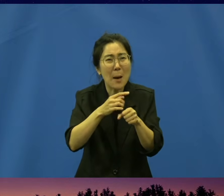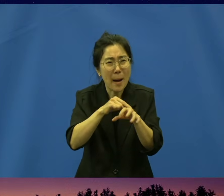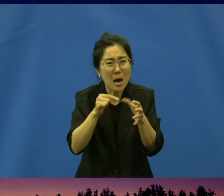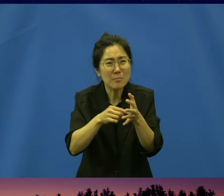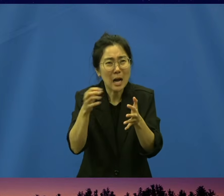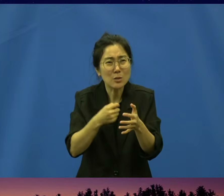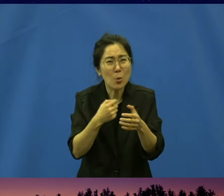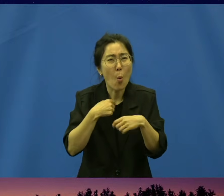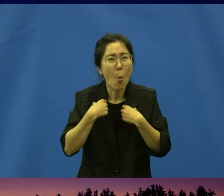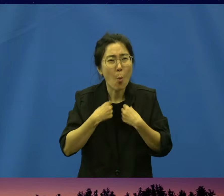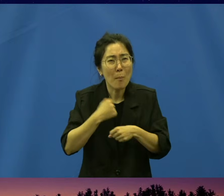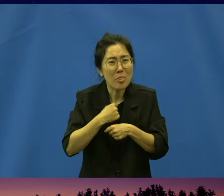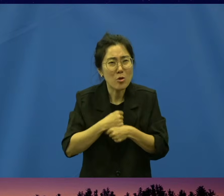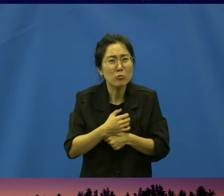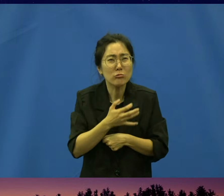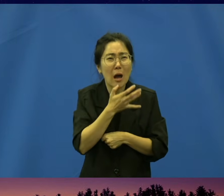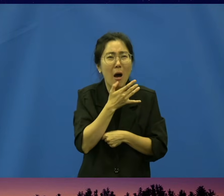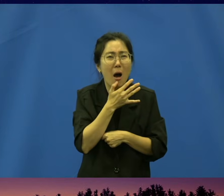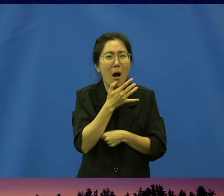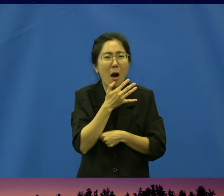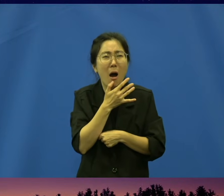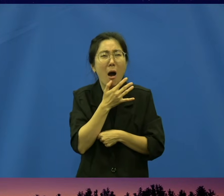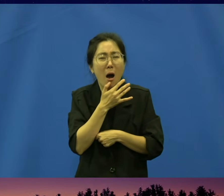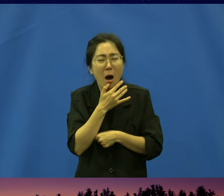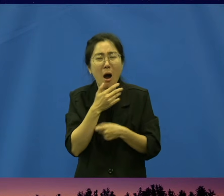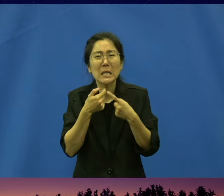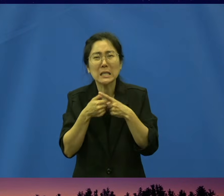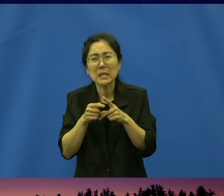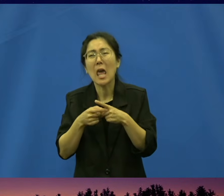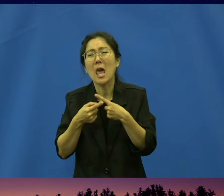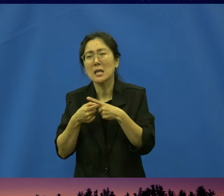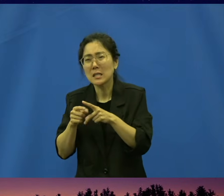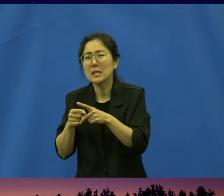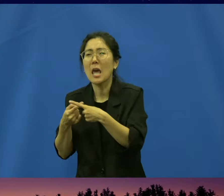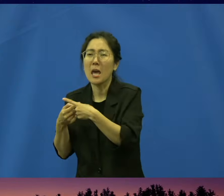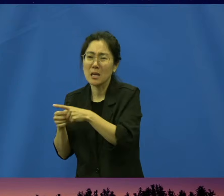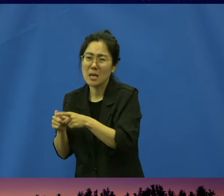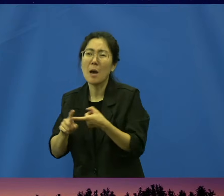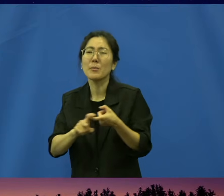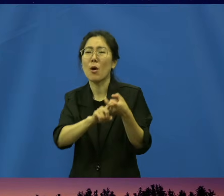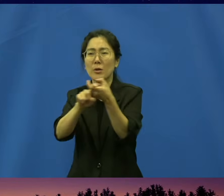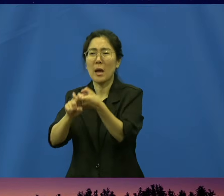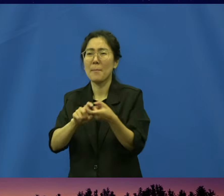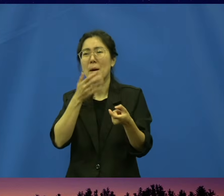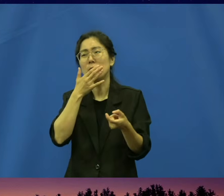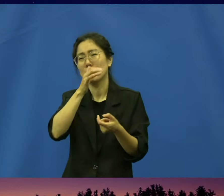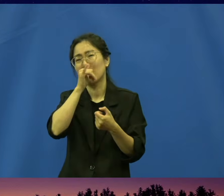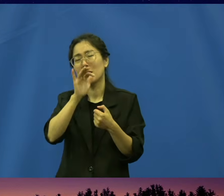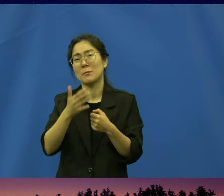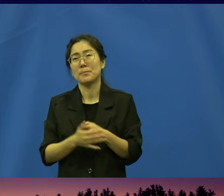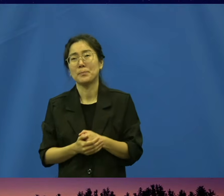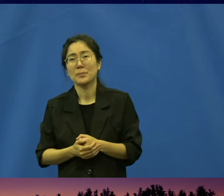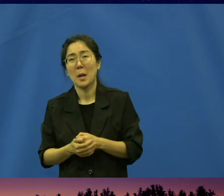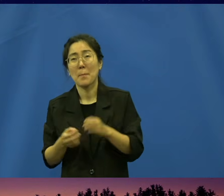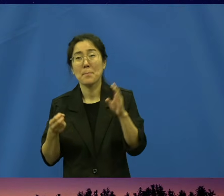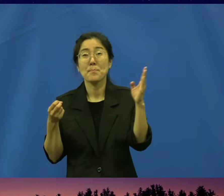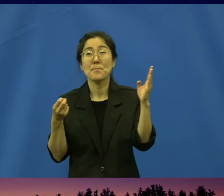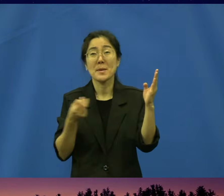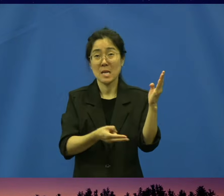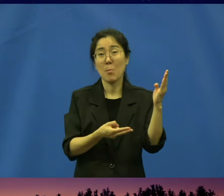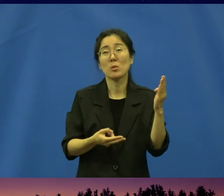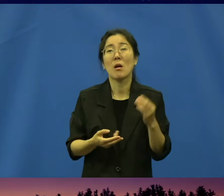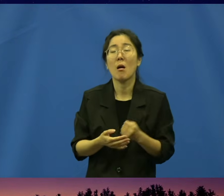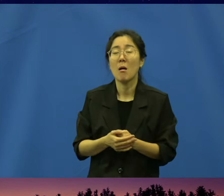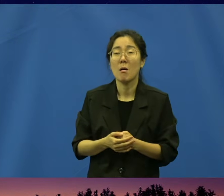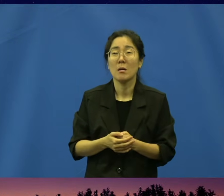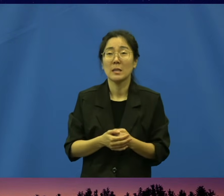달리 보게 되는 것입니다. 두 번째로 우리가 둘로스에서 한 건 뭔가 하면 빌립보서 2장 2절에서